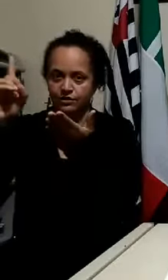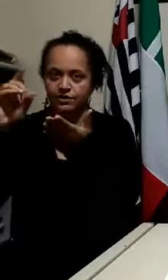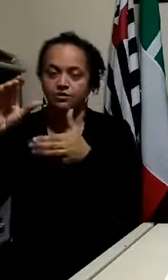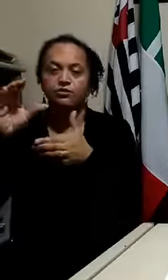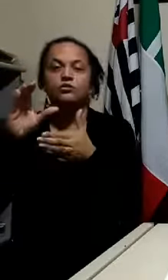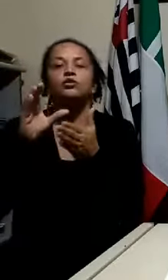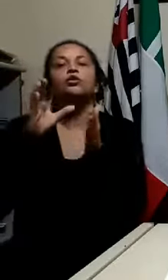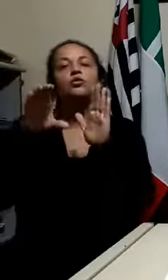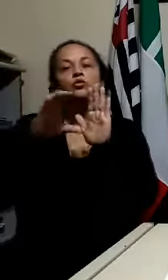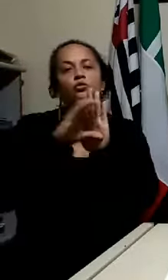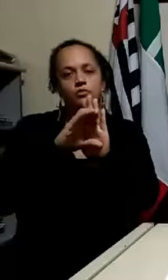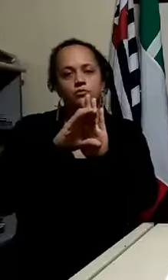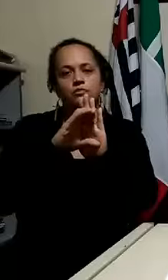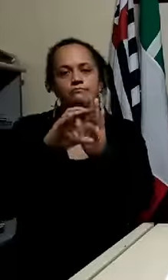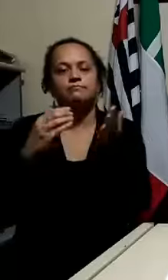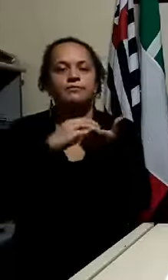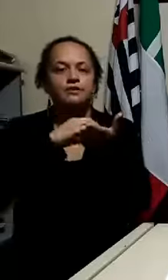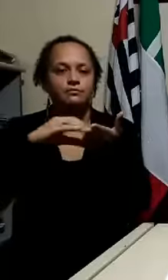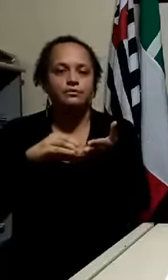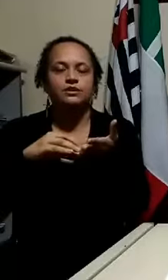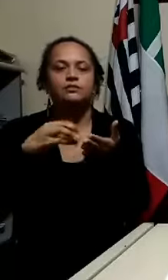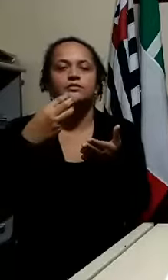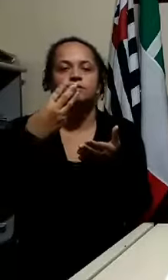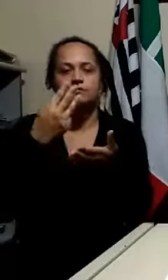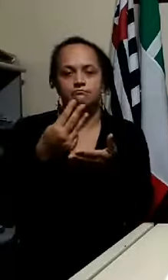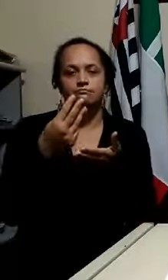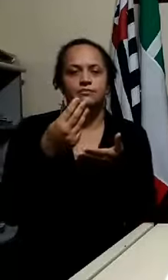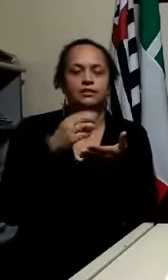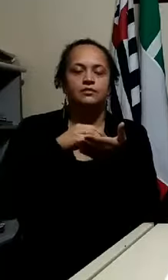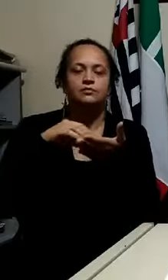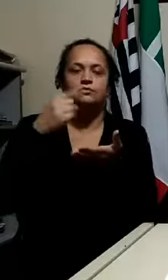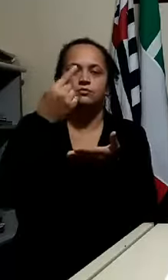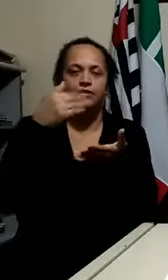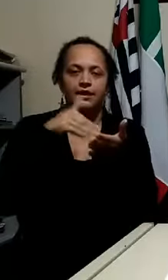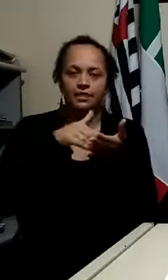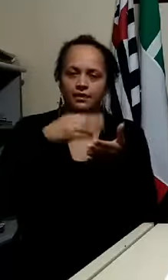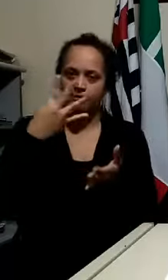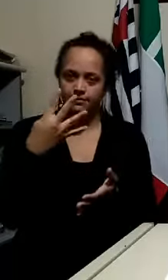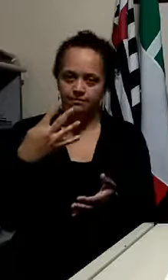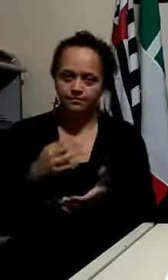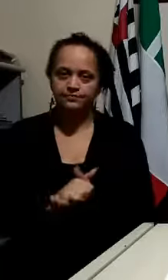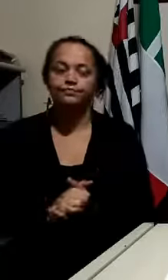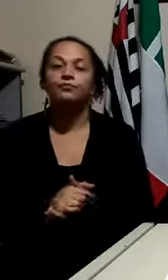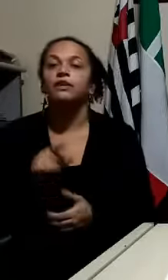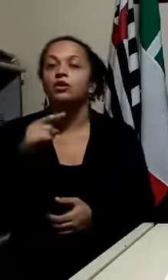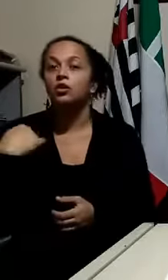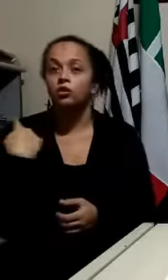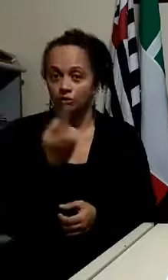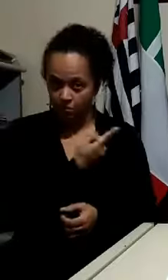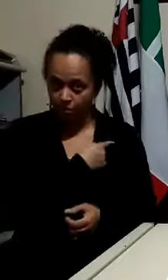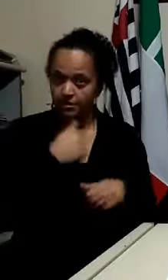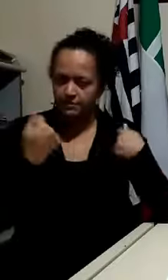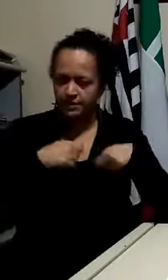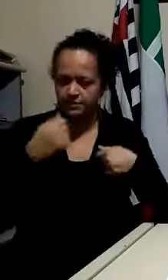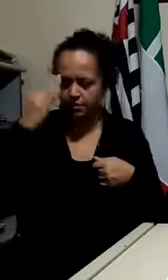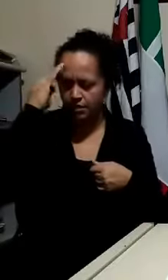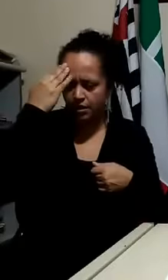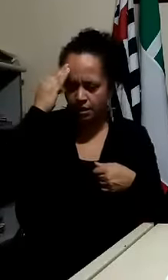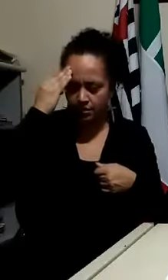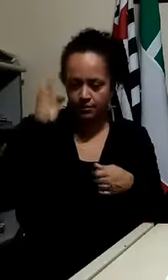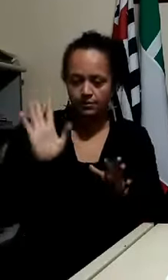4. Substituir nossos valores de vida. Olha o que diz. Portanto, se